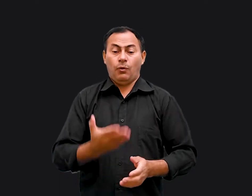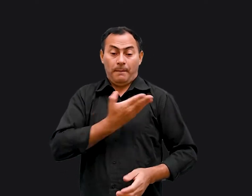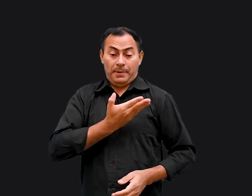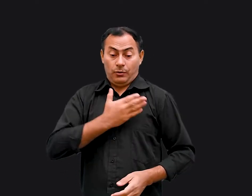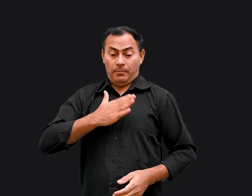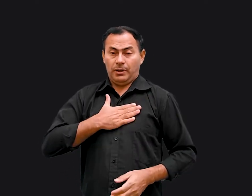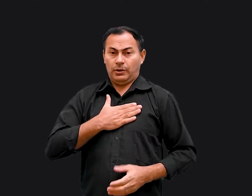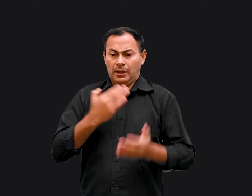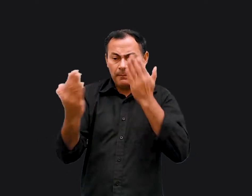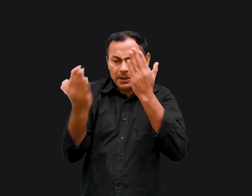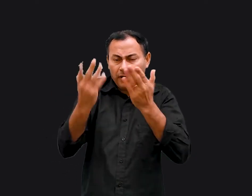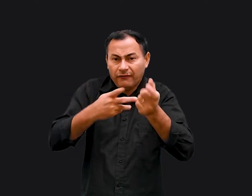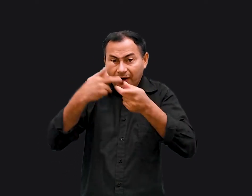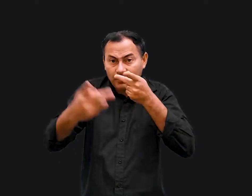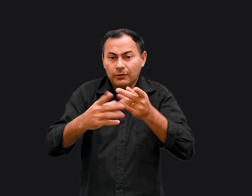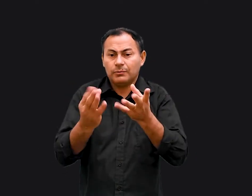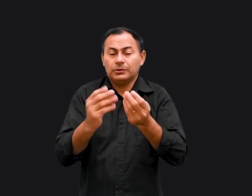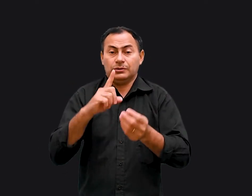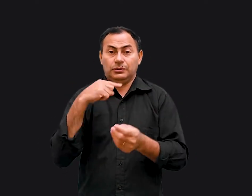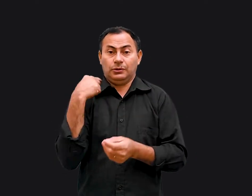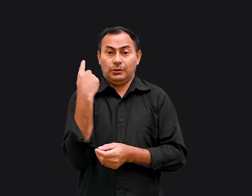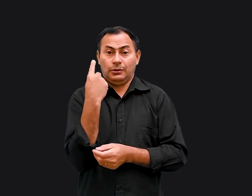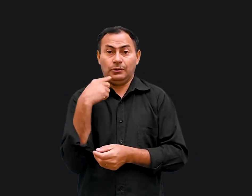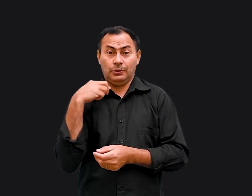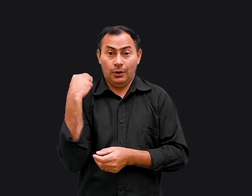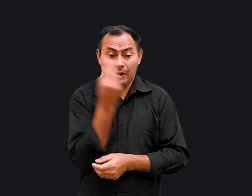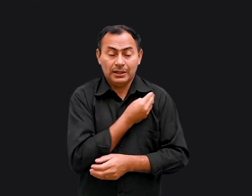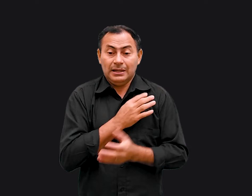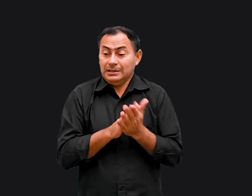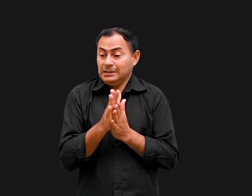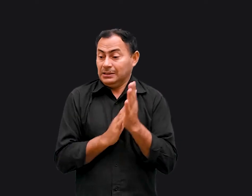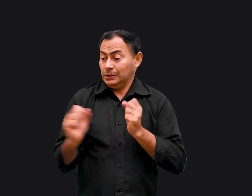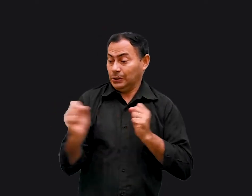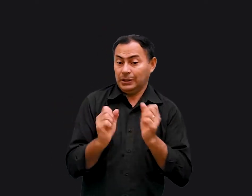que é psicólogo diz que muito de nossa ansiedade e frustração resulta